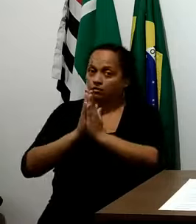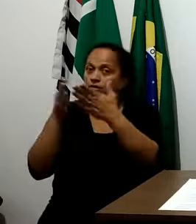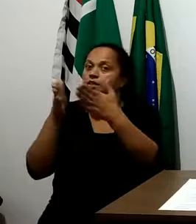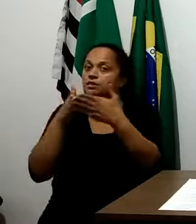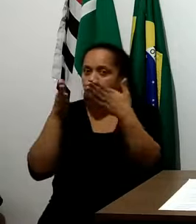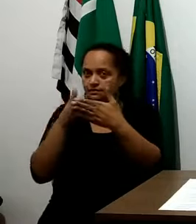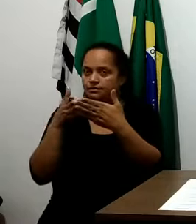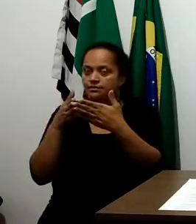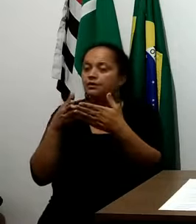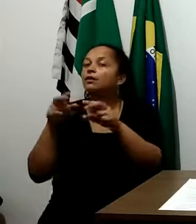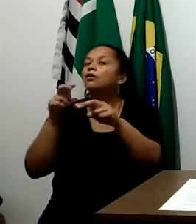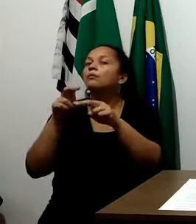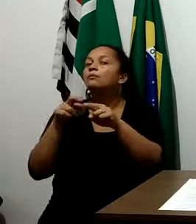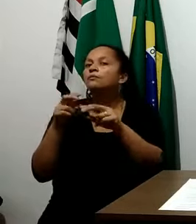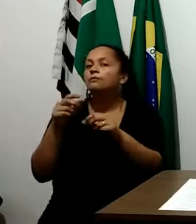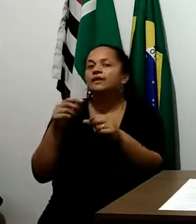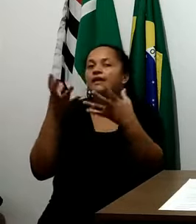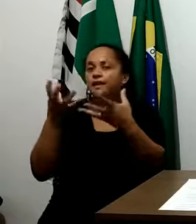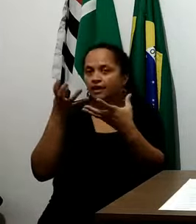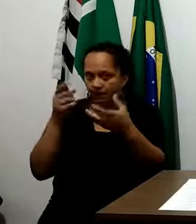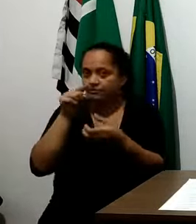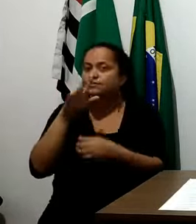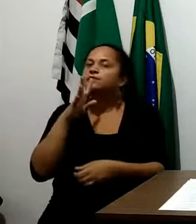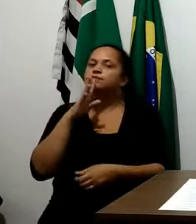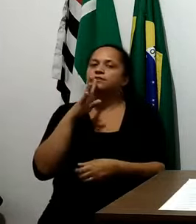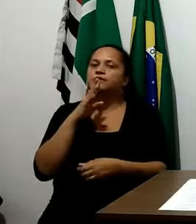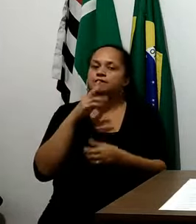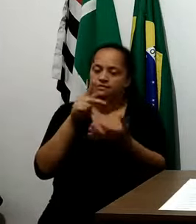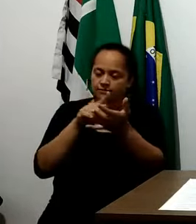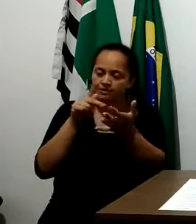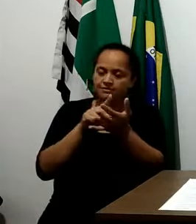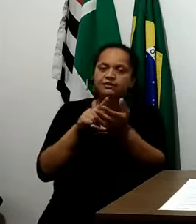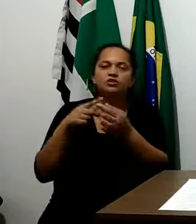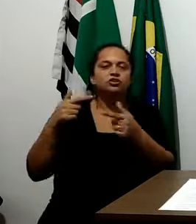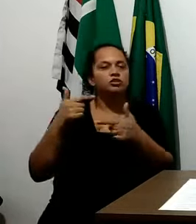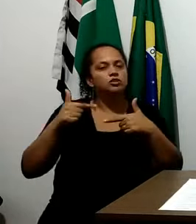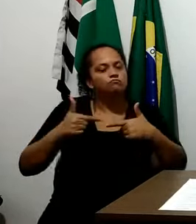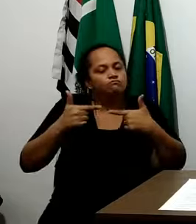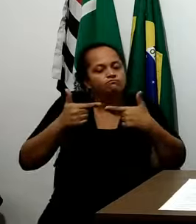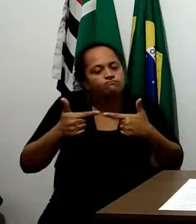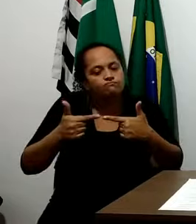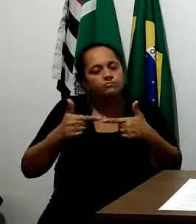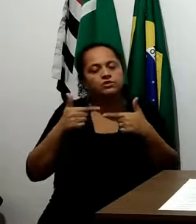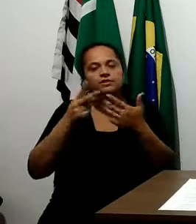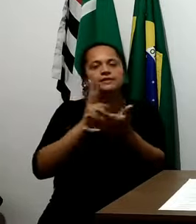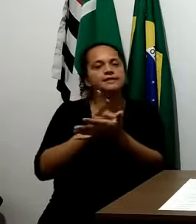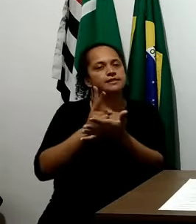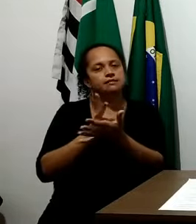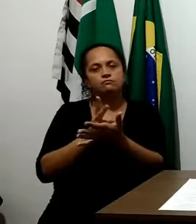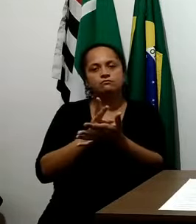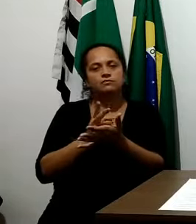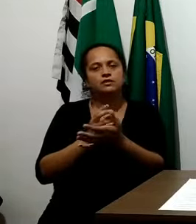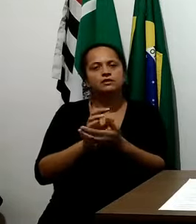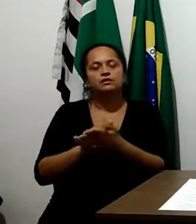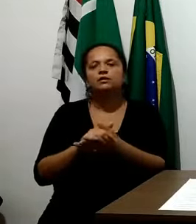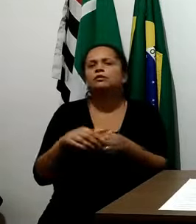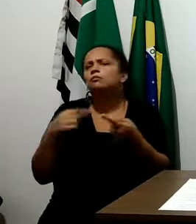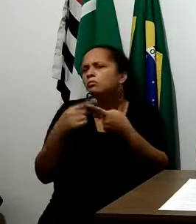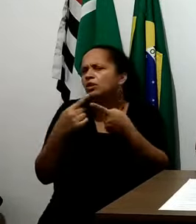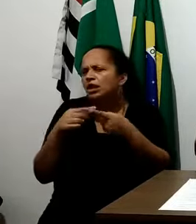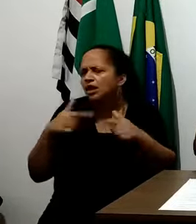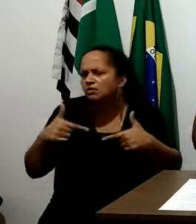de tudo, conhecimento da verdade e perseverança. Perseverança porque as coisas, existem